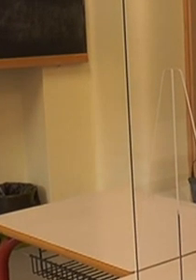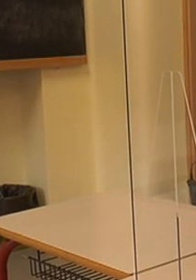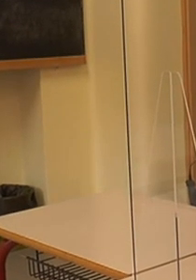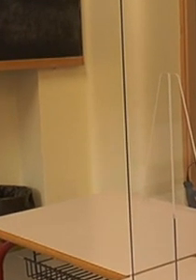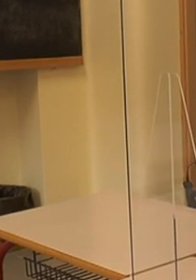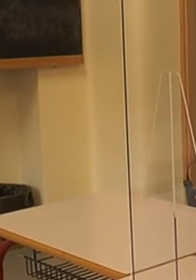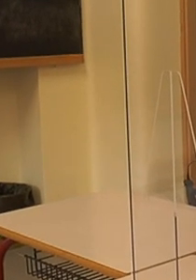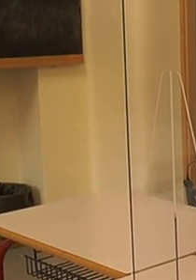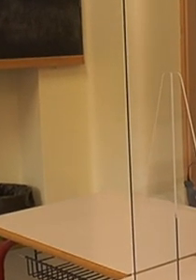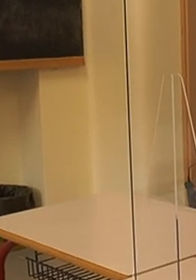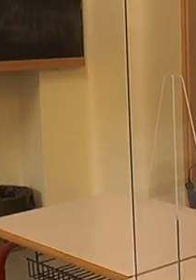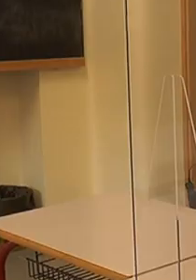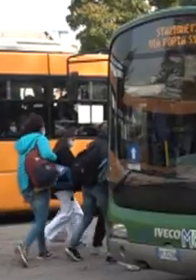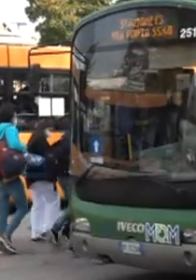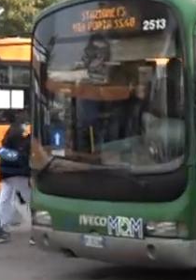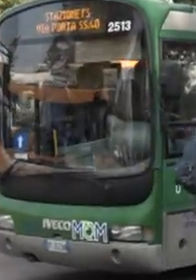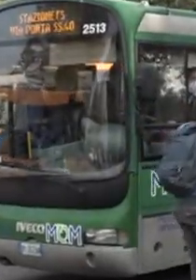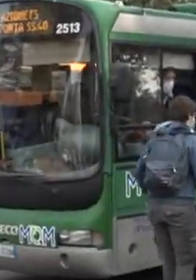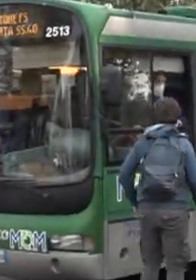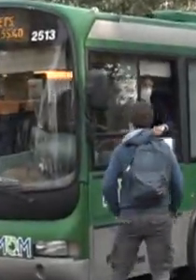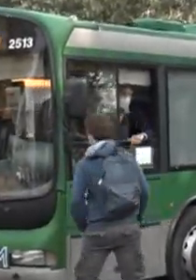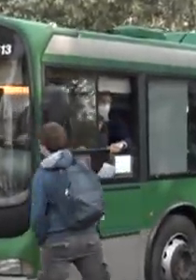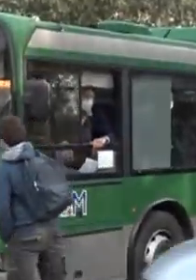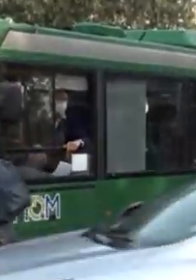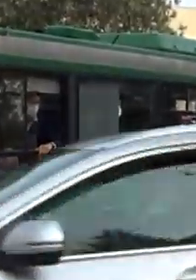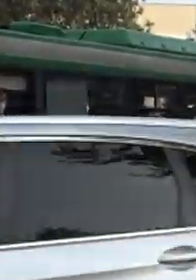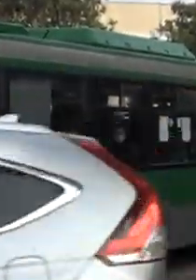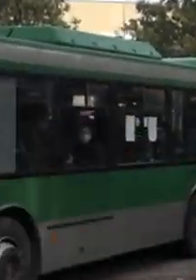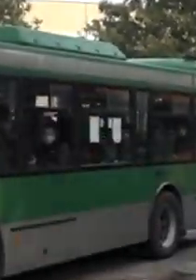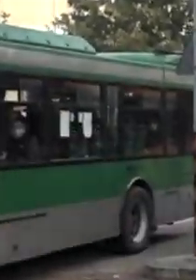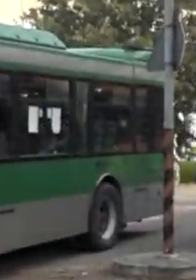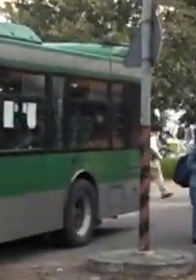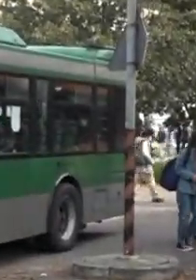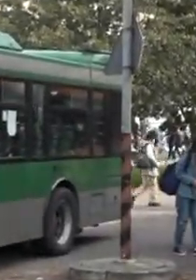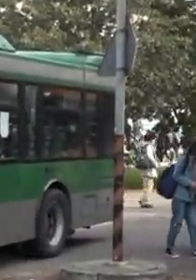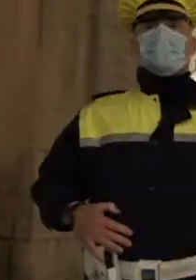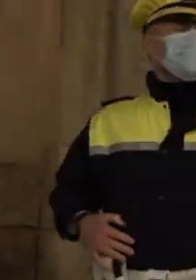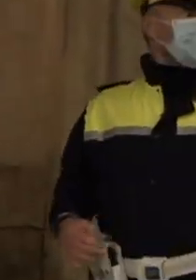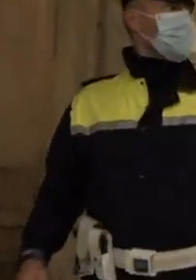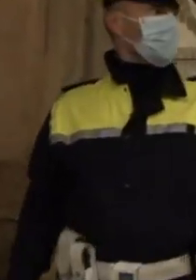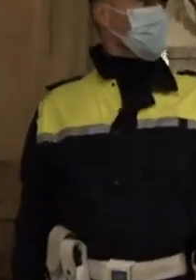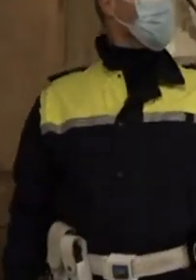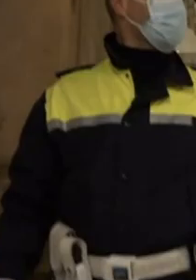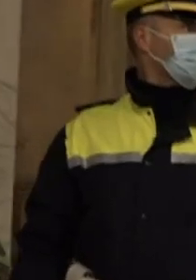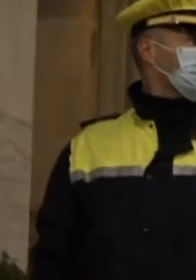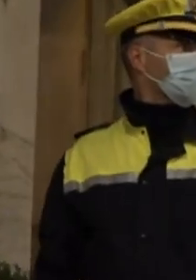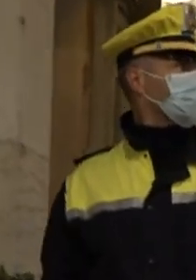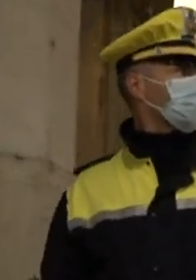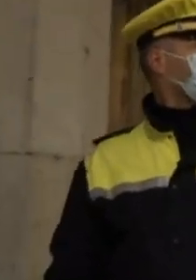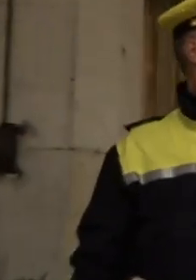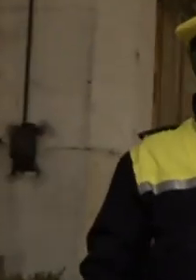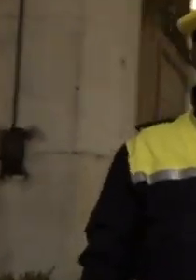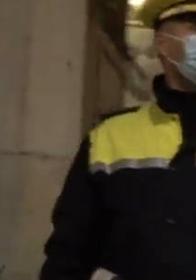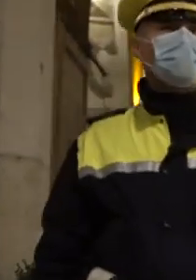nelle scuole superiori 50 per cento del carico sui mezzi pubblici ma in attesa di capire la linea dell'esecutivo zaia fissa dei punti